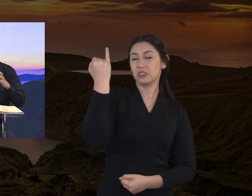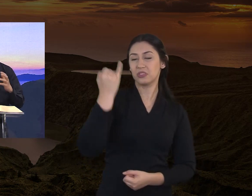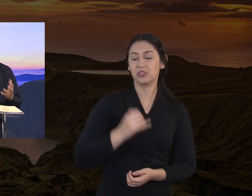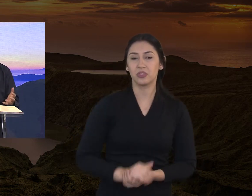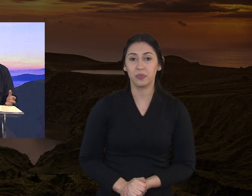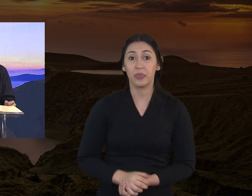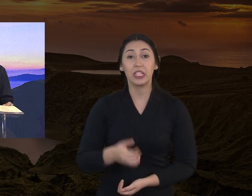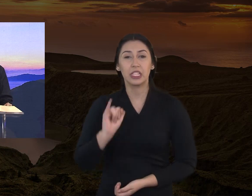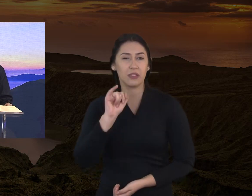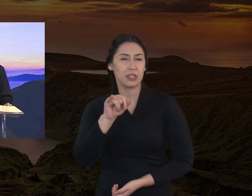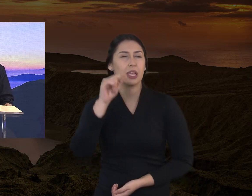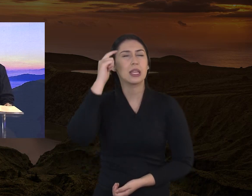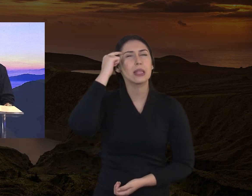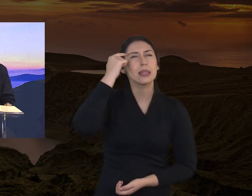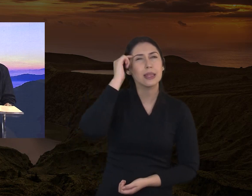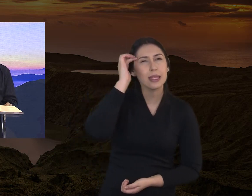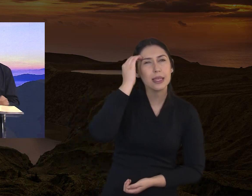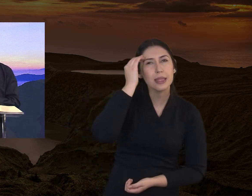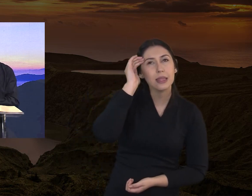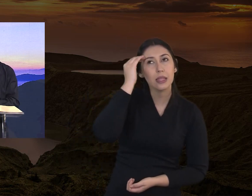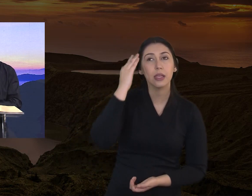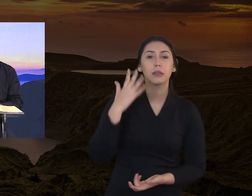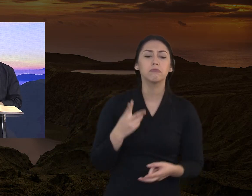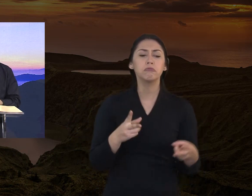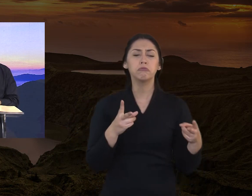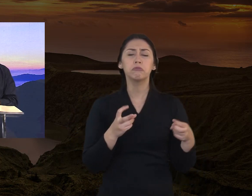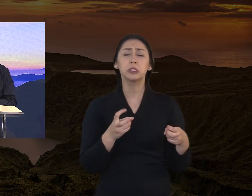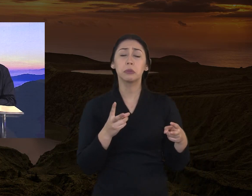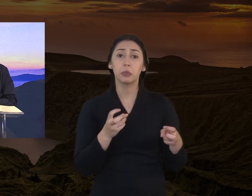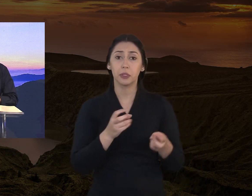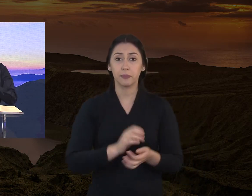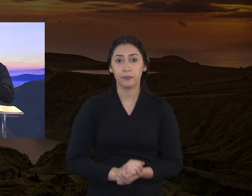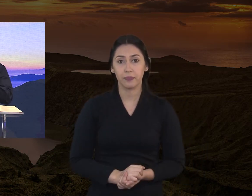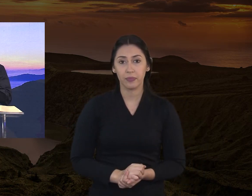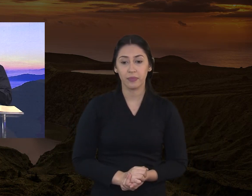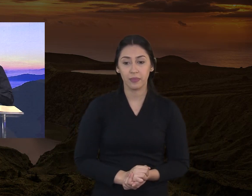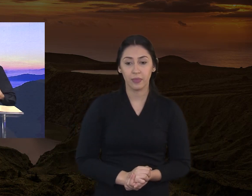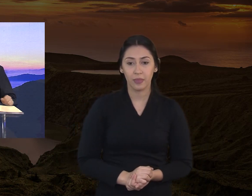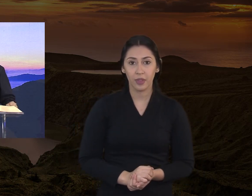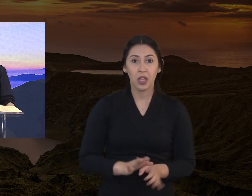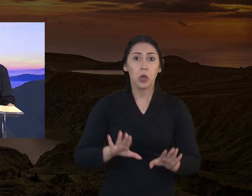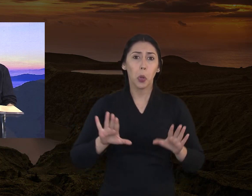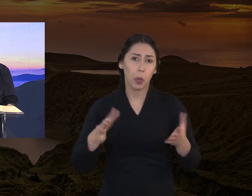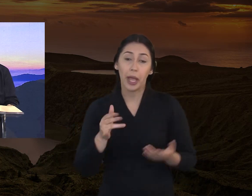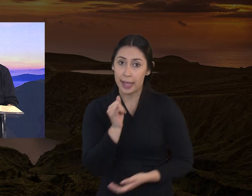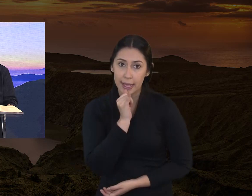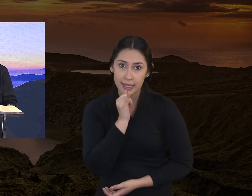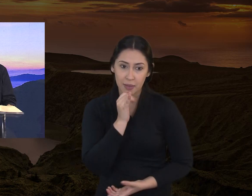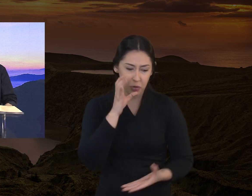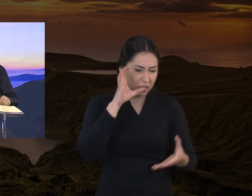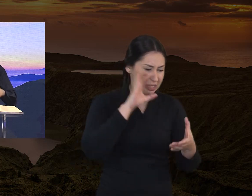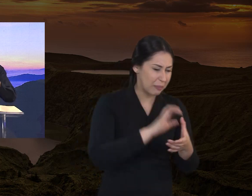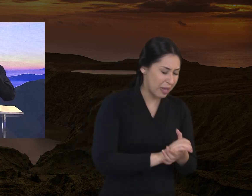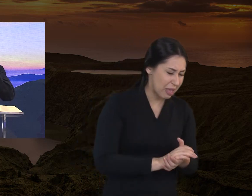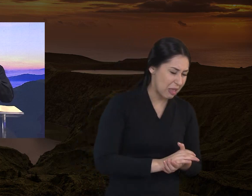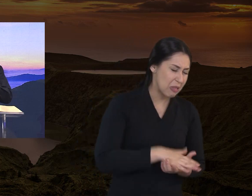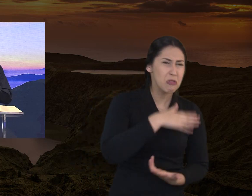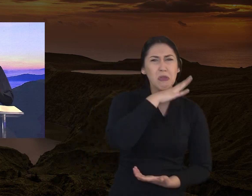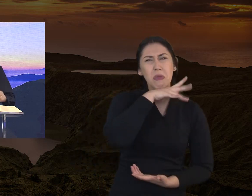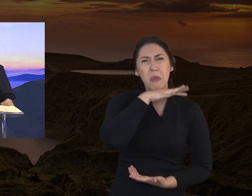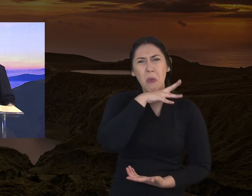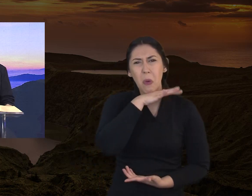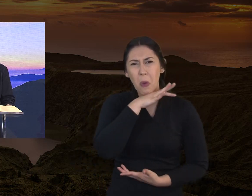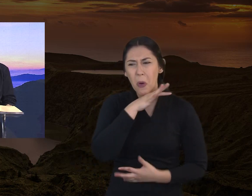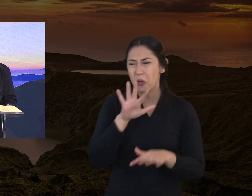entender esse processo todo, você vai perceber que quando as coisas vão mal no seu casamento, as coisas vão mal na